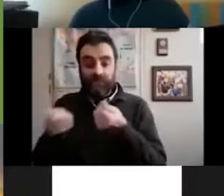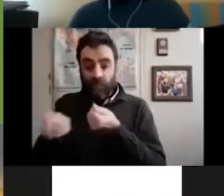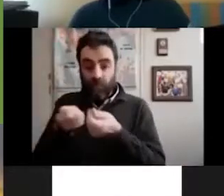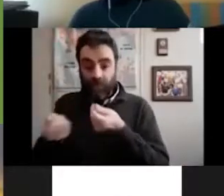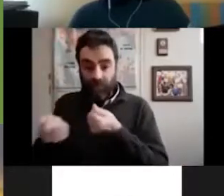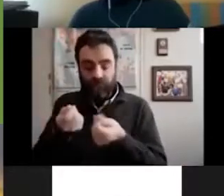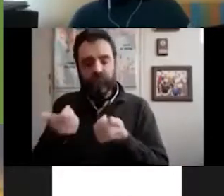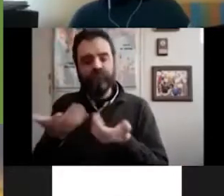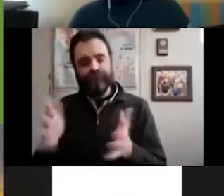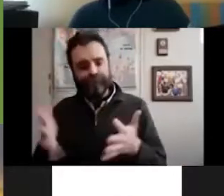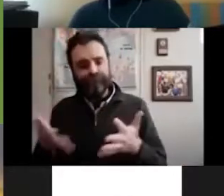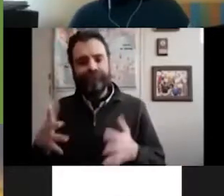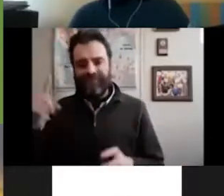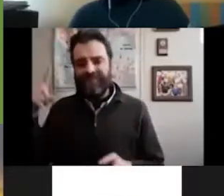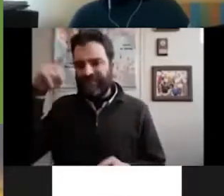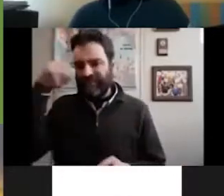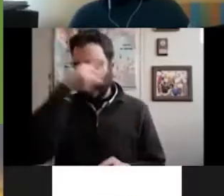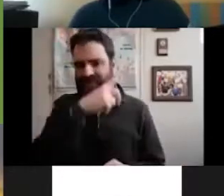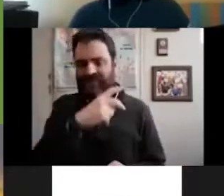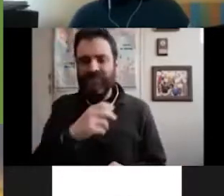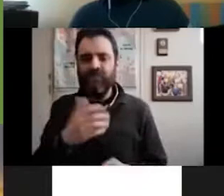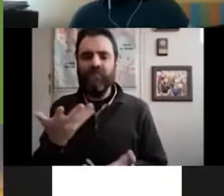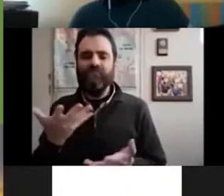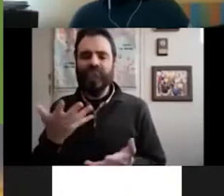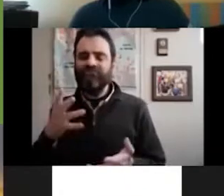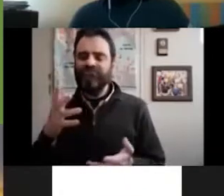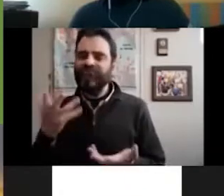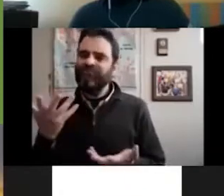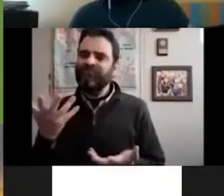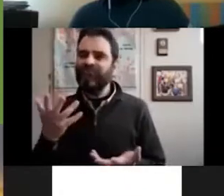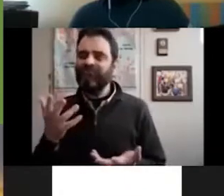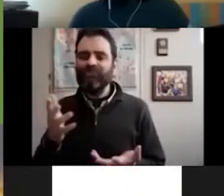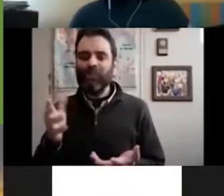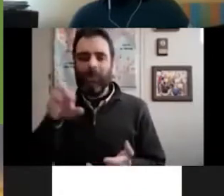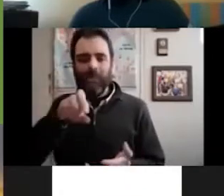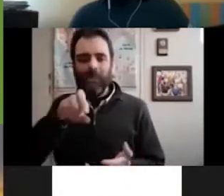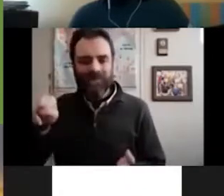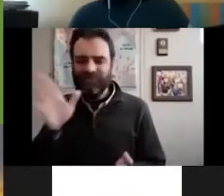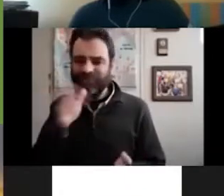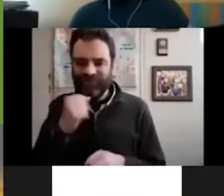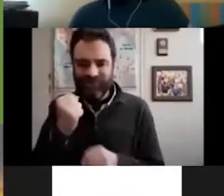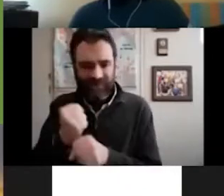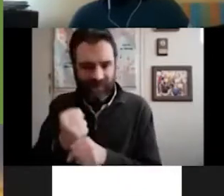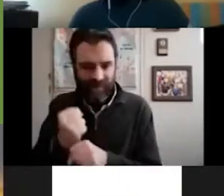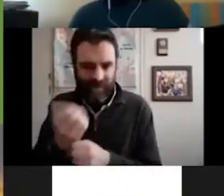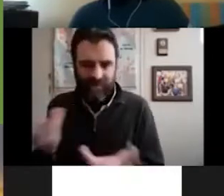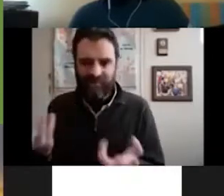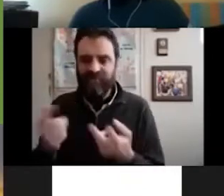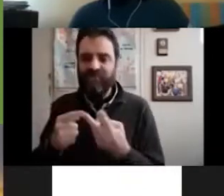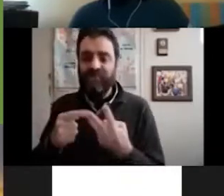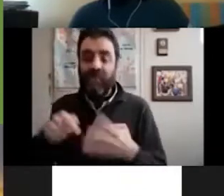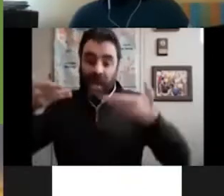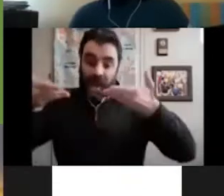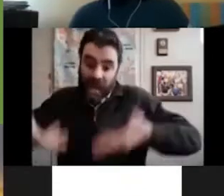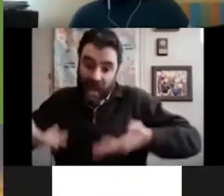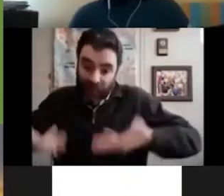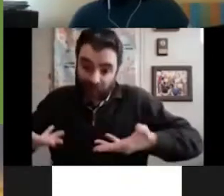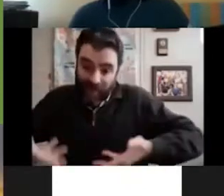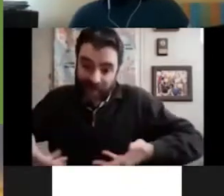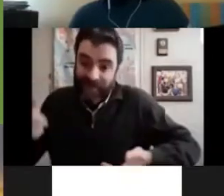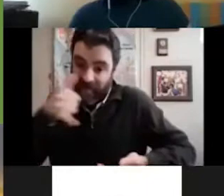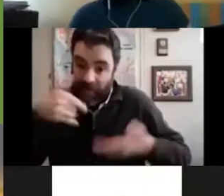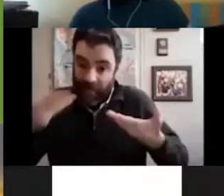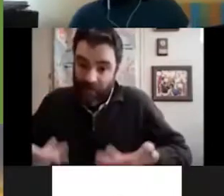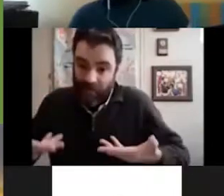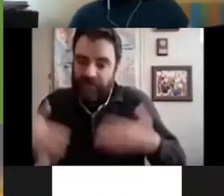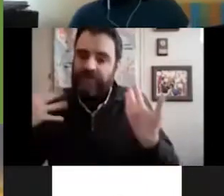Ellos, en su mayoría, ¿cómo es el manejo? Igual es un poco complejo, porque hay madres